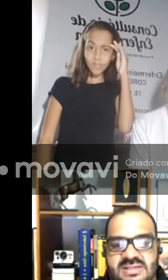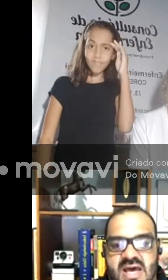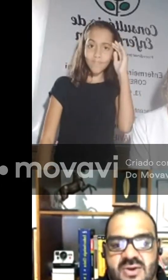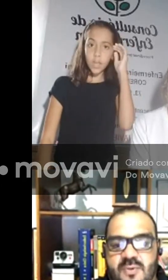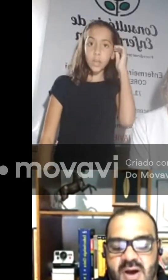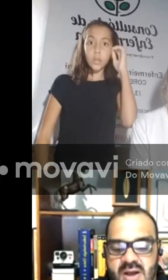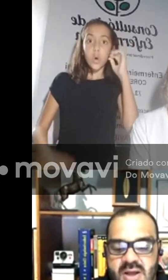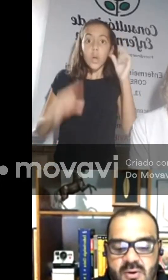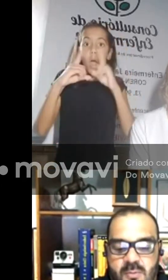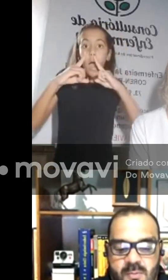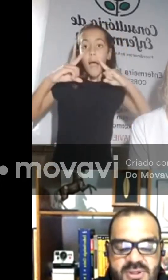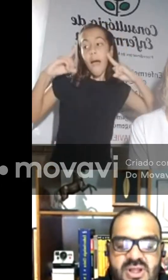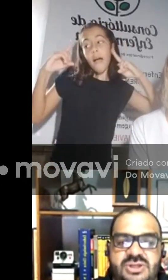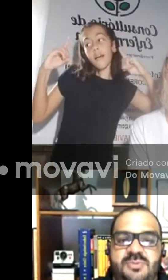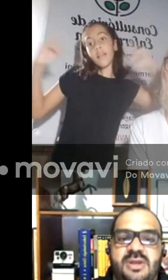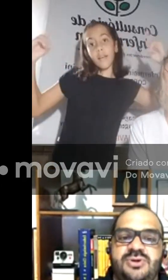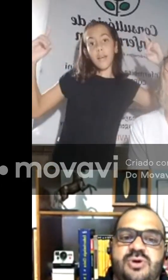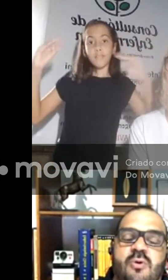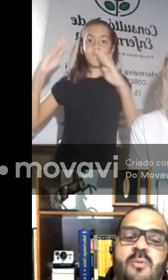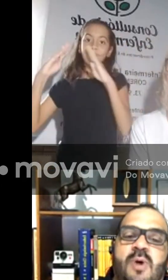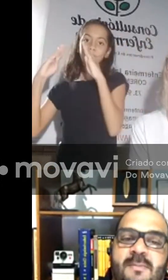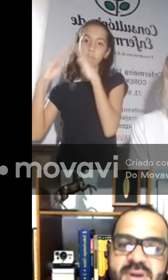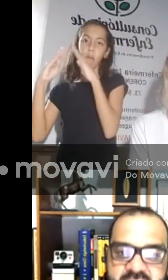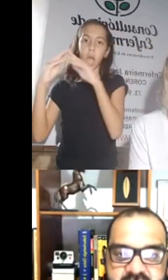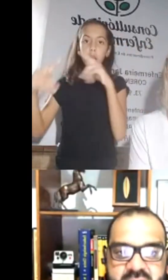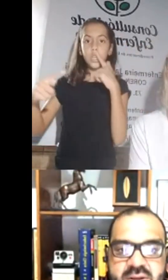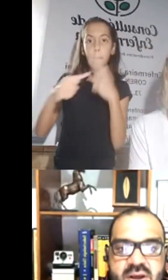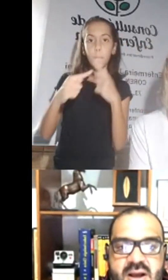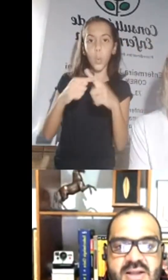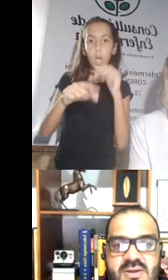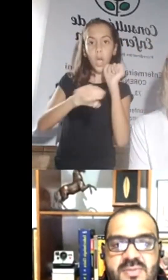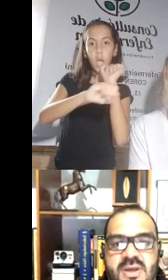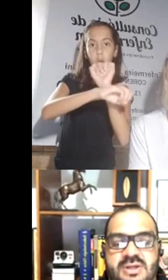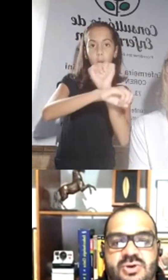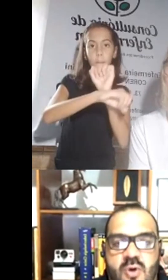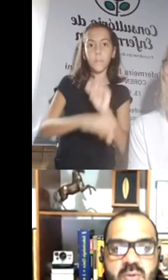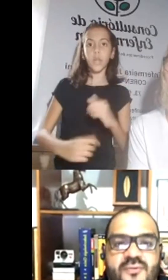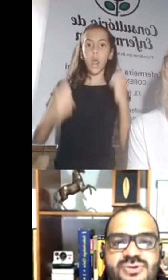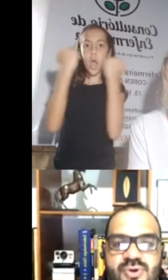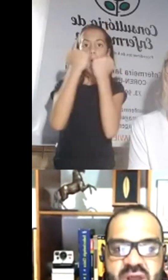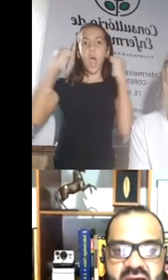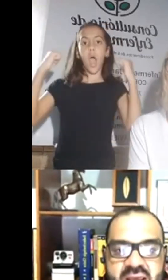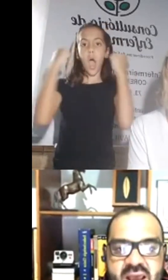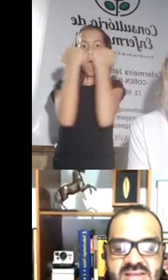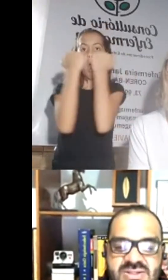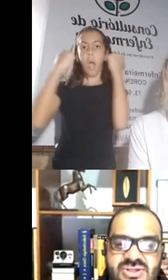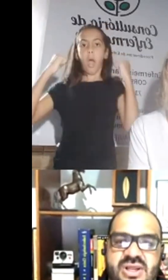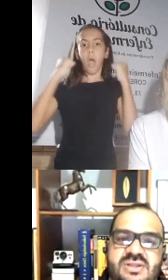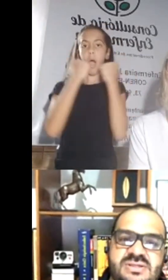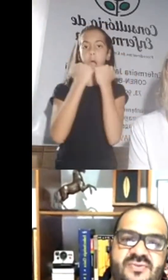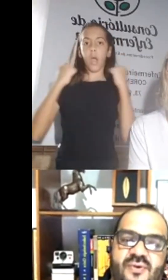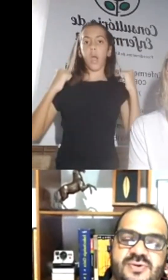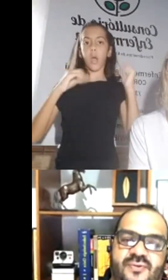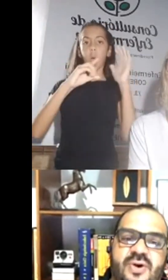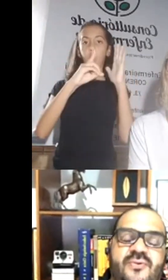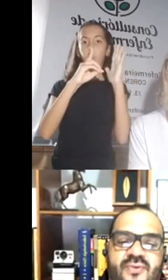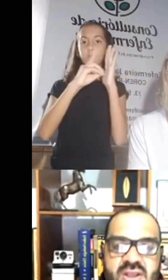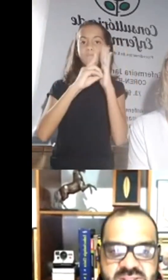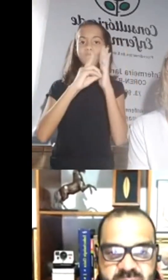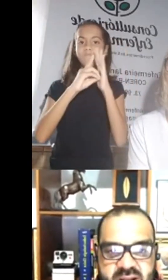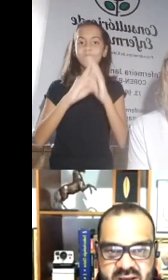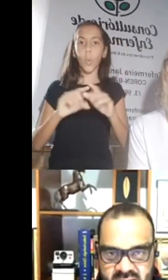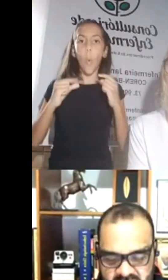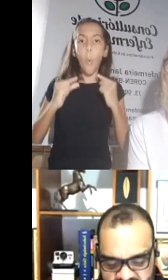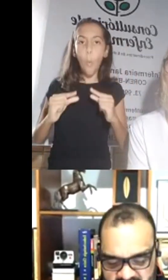é necessário um entendimento de como abrir a academia, de como funcionar. Essas diretrizes foram